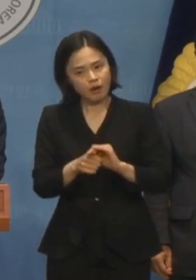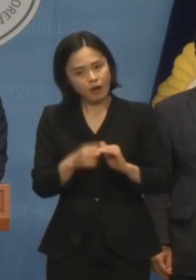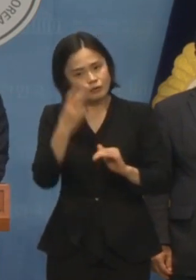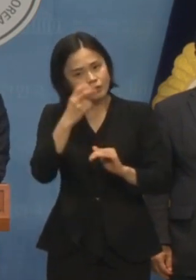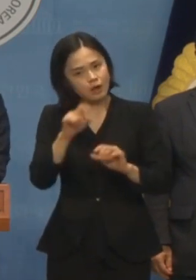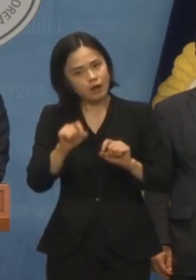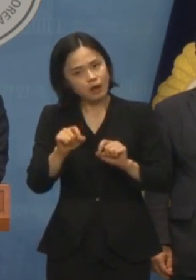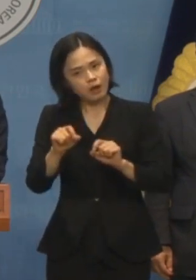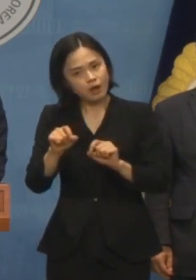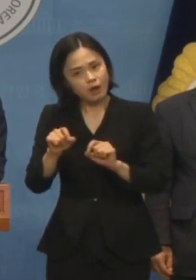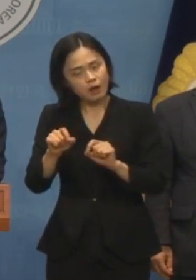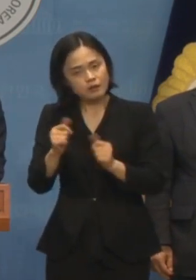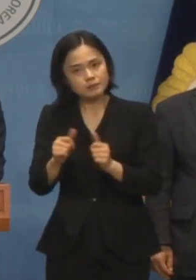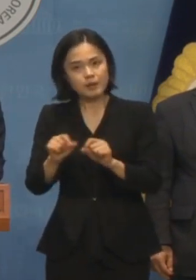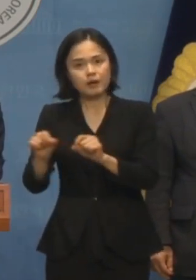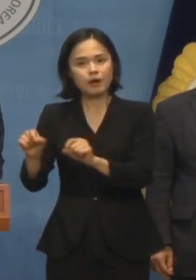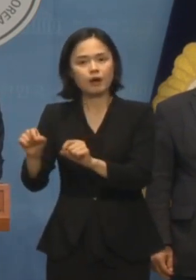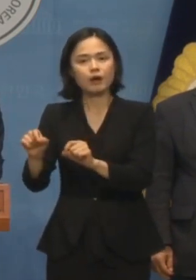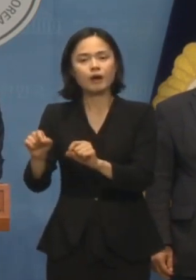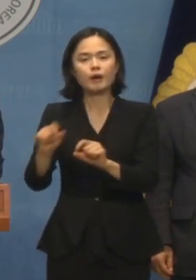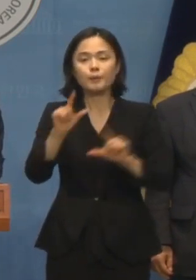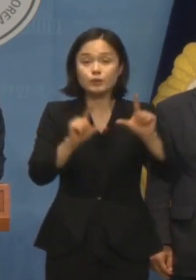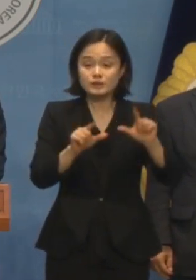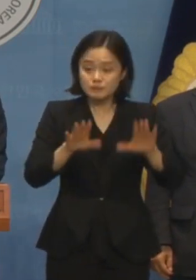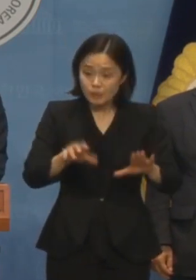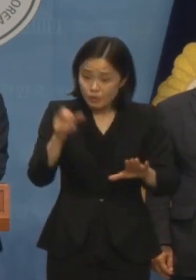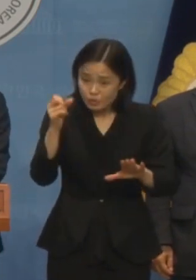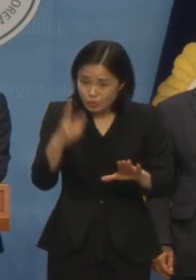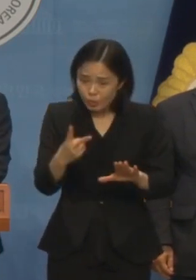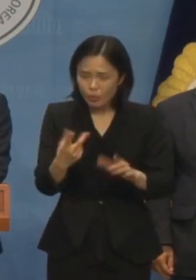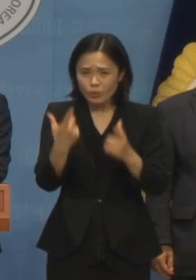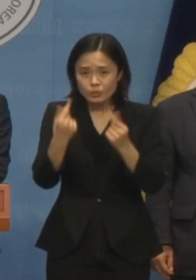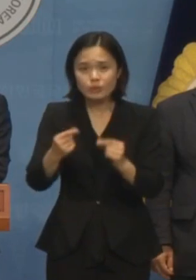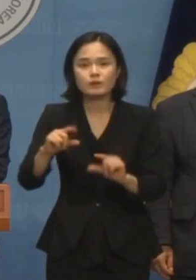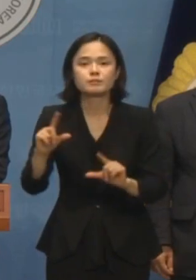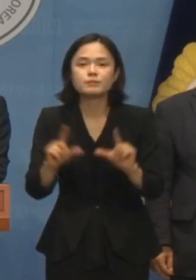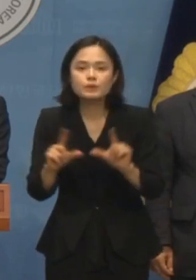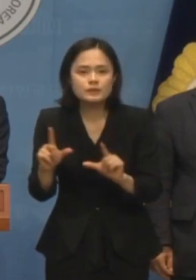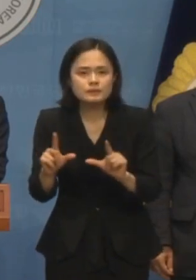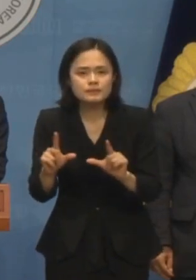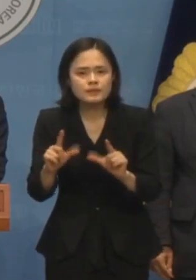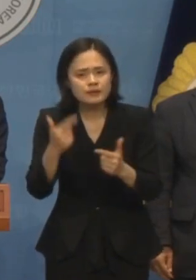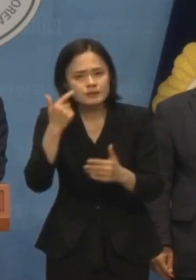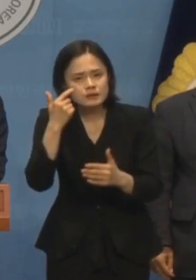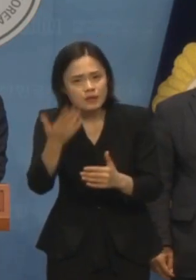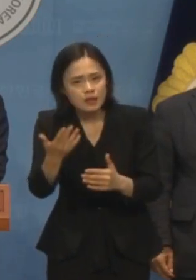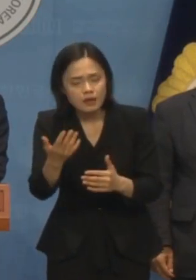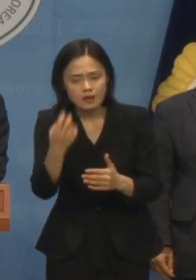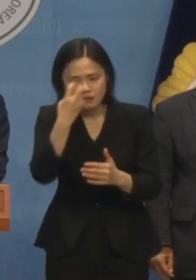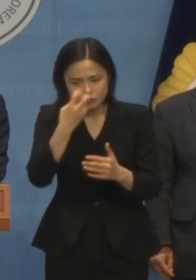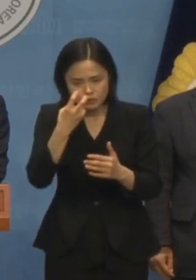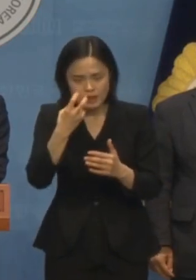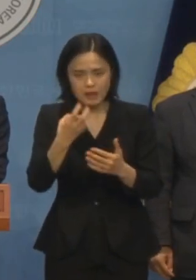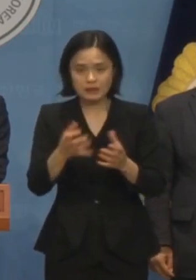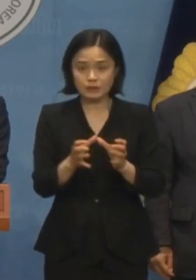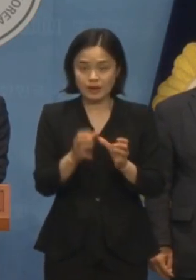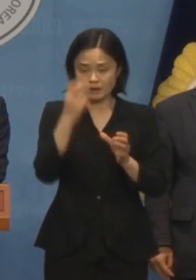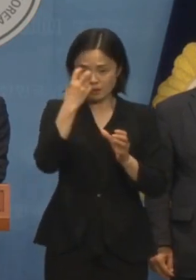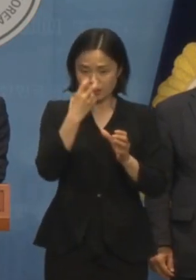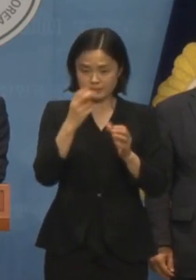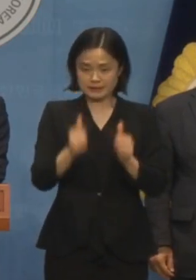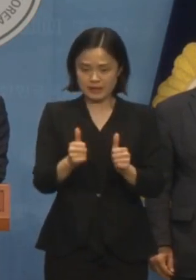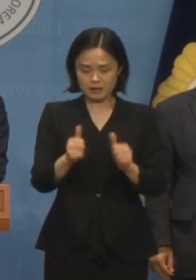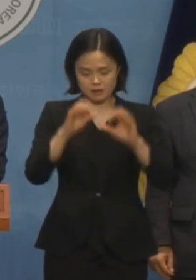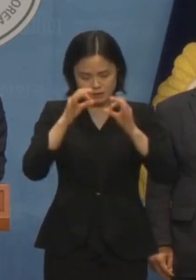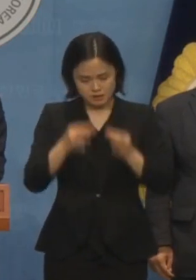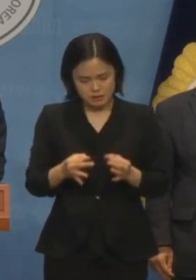의원들이 이번에도 비슷한 일을 한 것은 아닌지 수사기관은 자문하고 오늘의 집단폭력 사태를